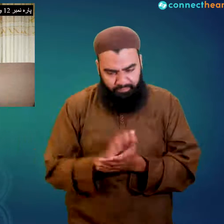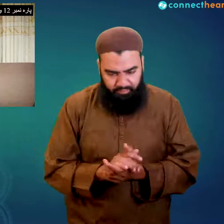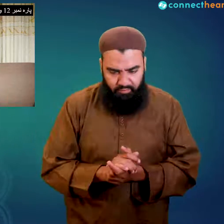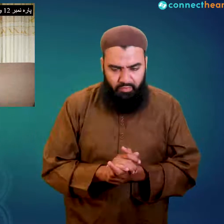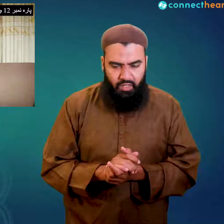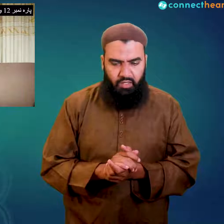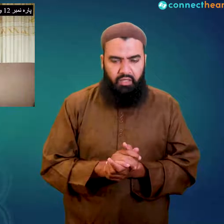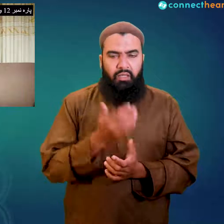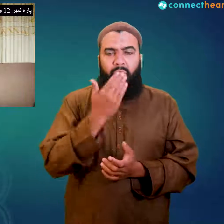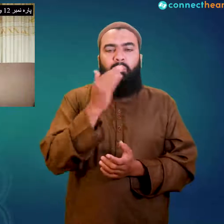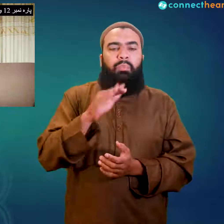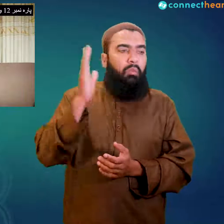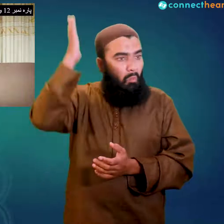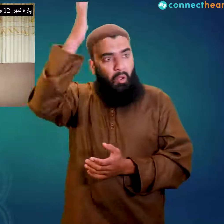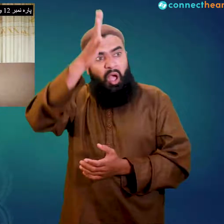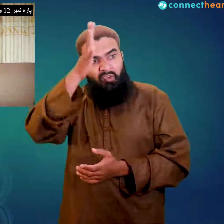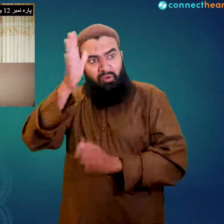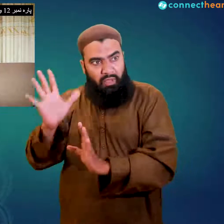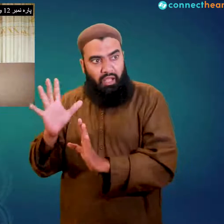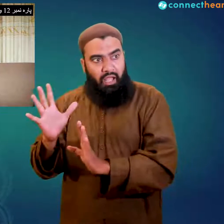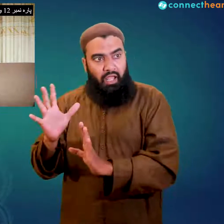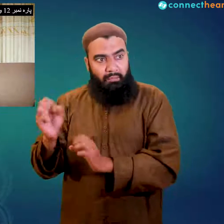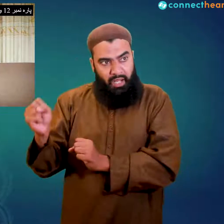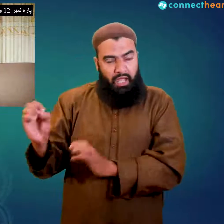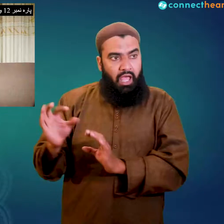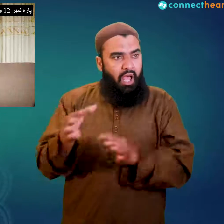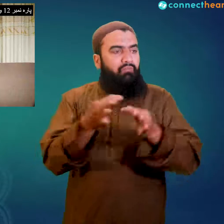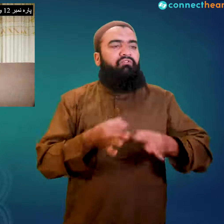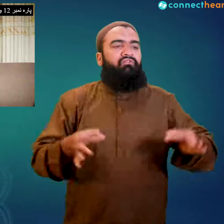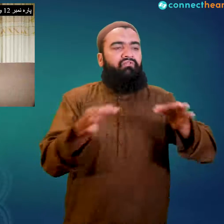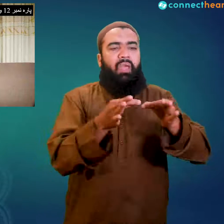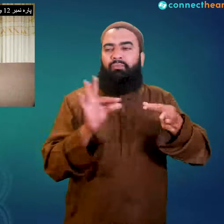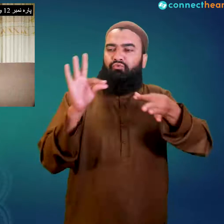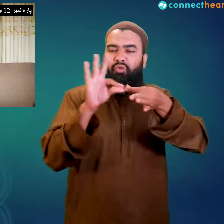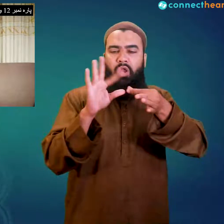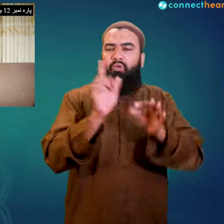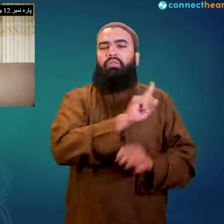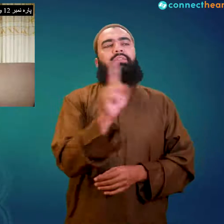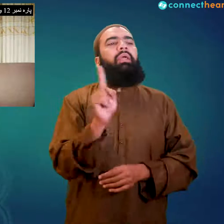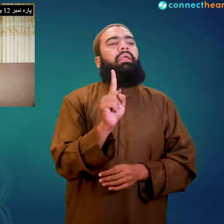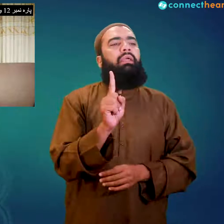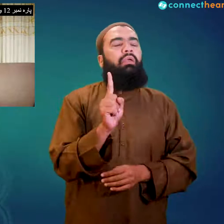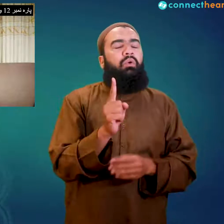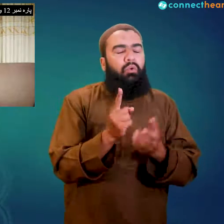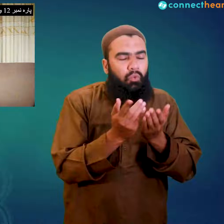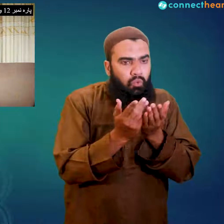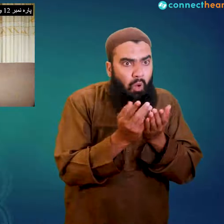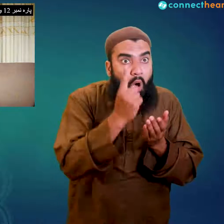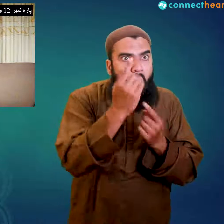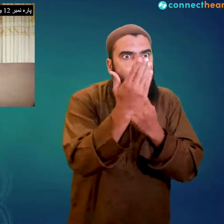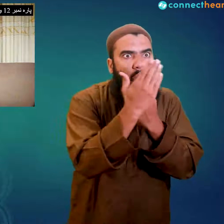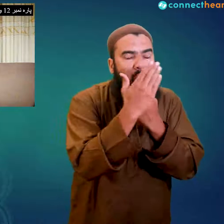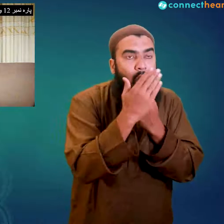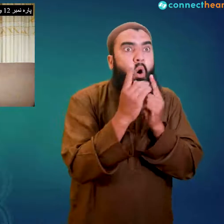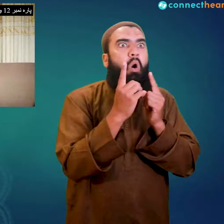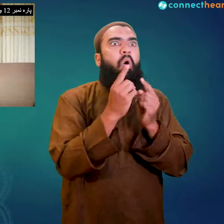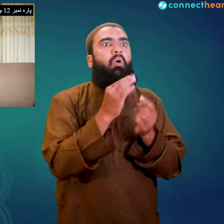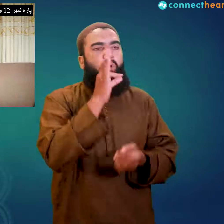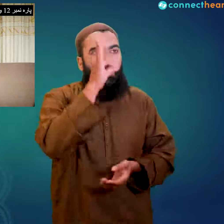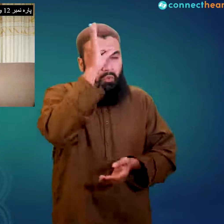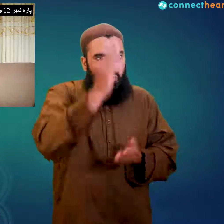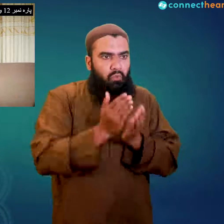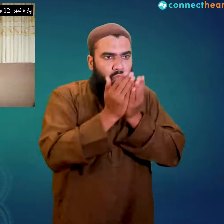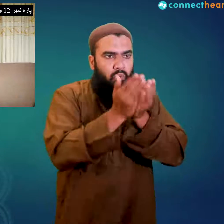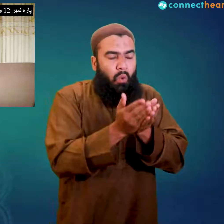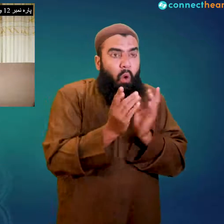کے اہل میں بھی شمار نہیں، اس لیے ایسی بات نہ کریں۔ تو نوح علیہ الصلاۃ والسلام فوراً اللہ کی طرف متوجہ ہوئے اور